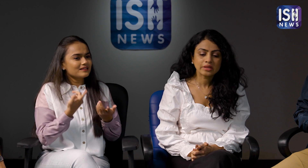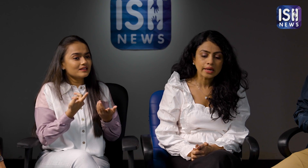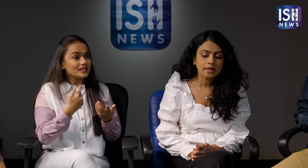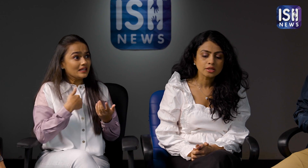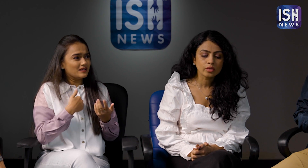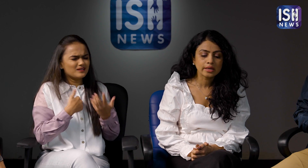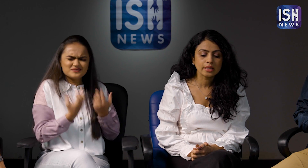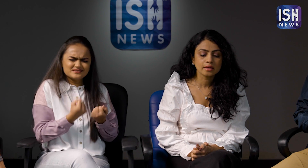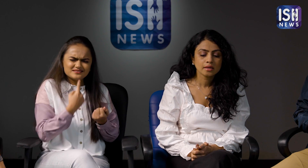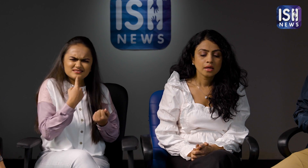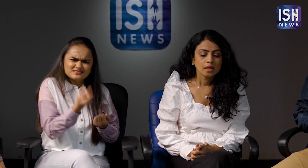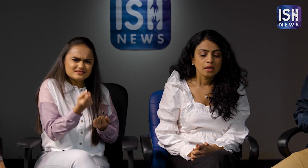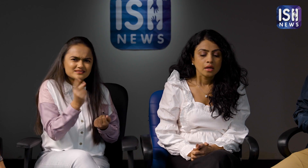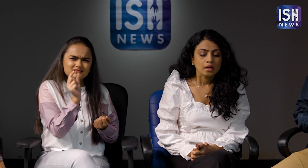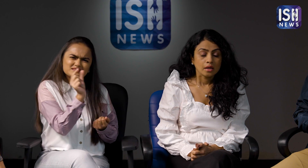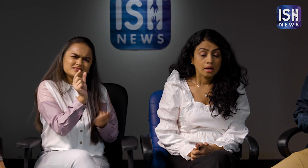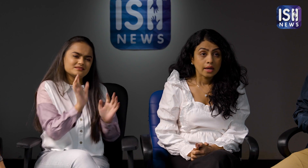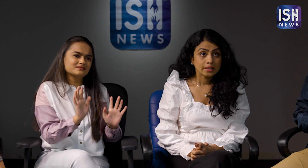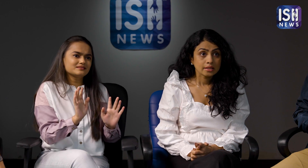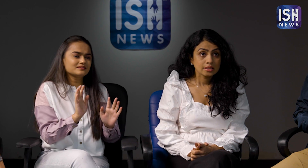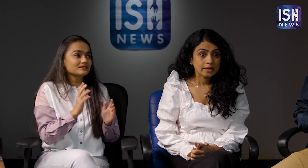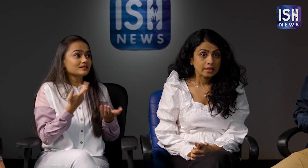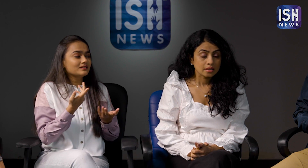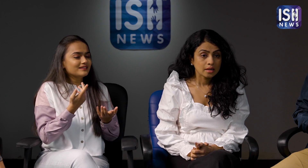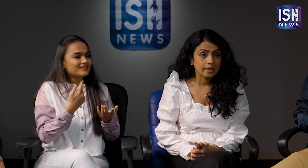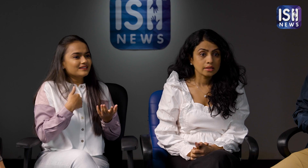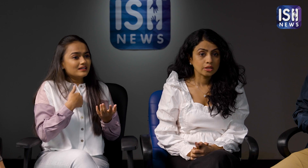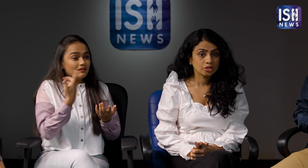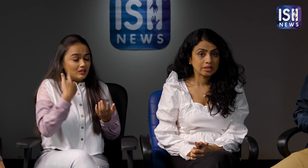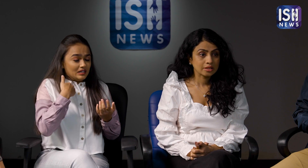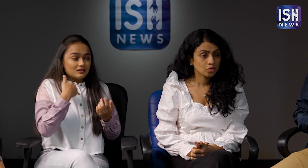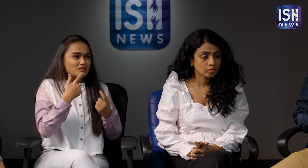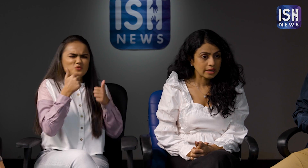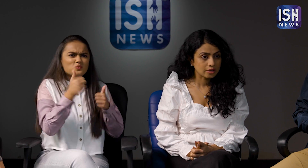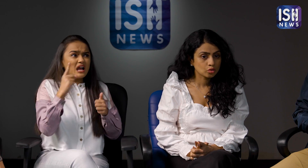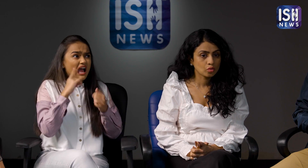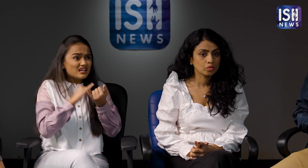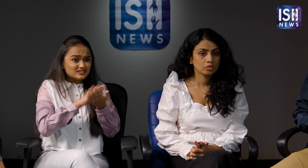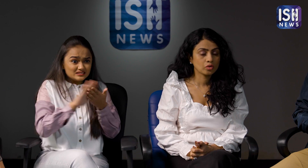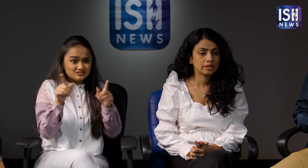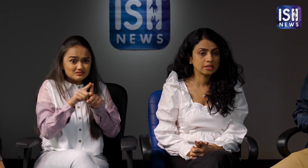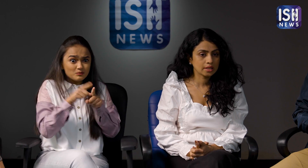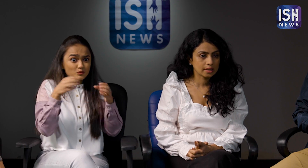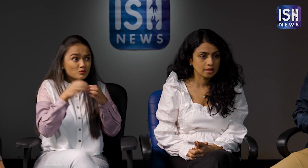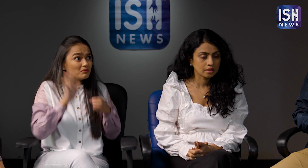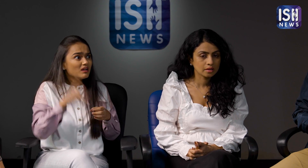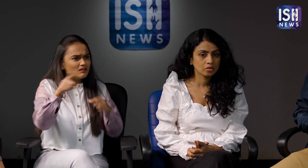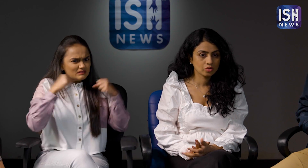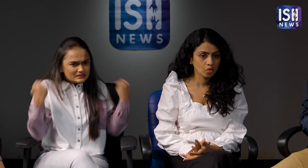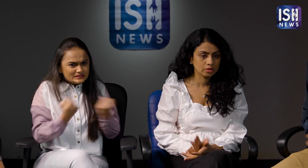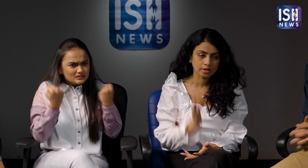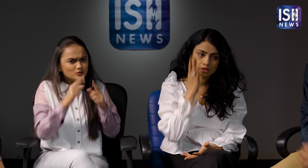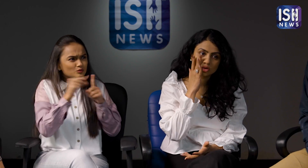मैं सिर्फ इतना कहना चाहूँगी कि आई थिंक इट्स ग्रेट ISH जैसे ग्रुप्स हैं जो रीच कर रहे